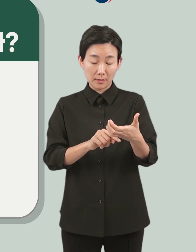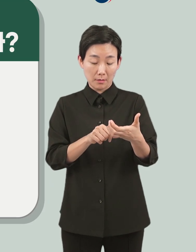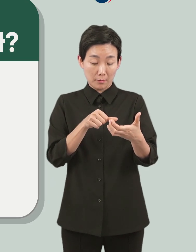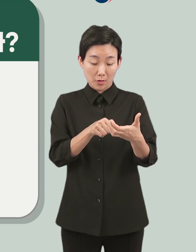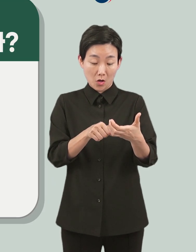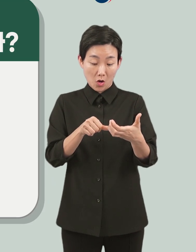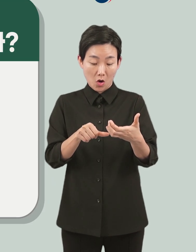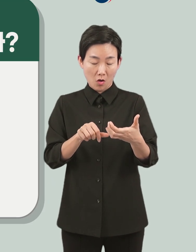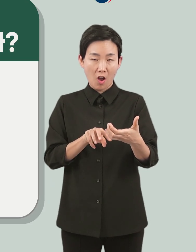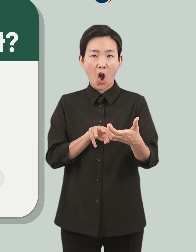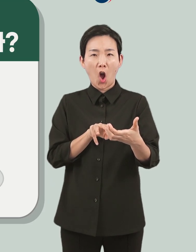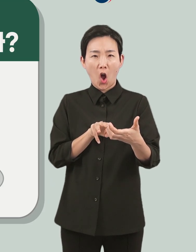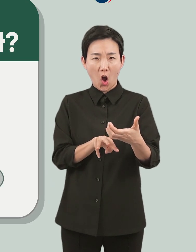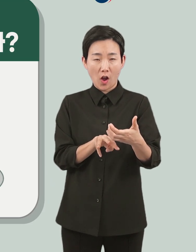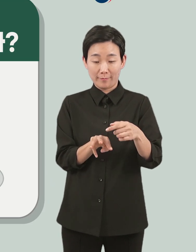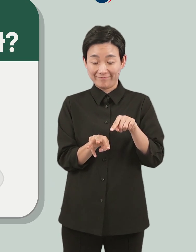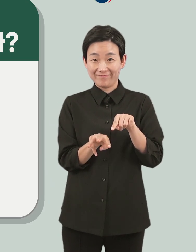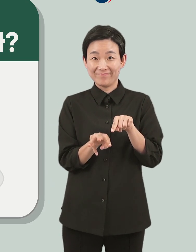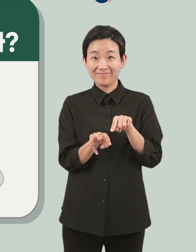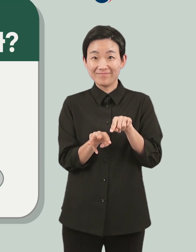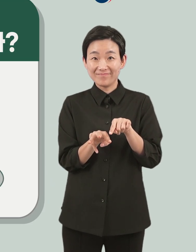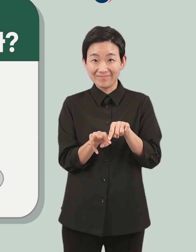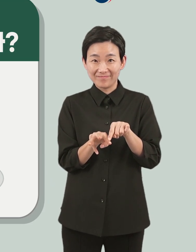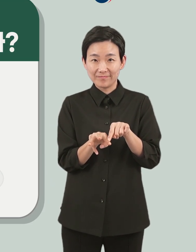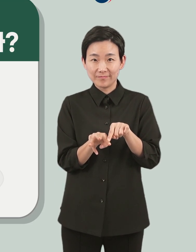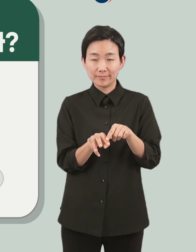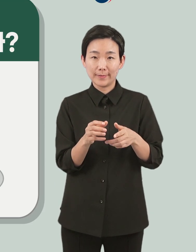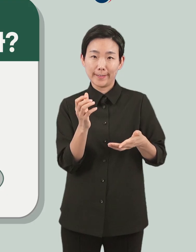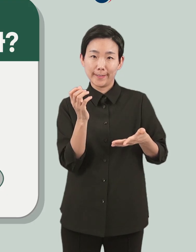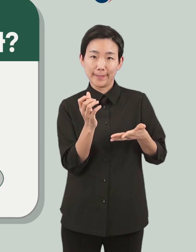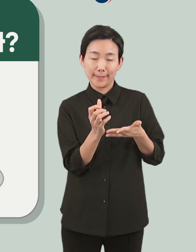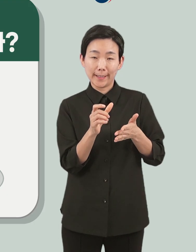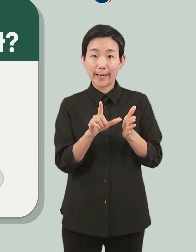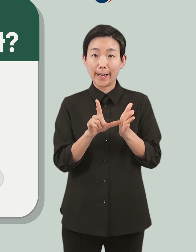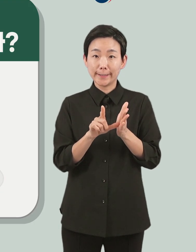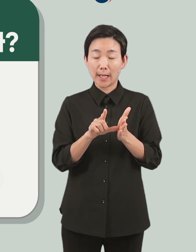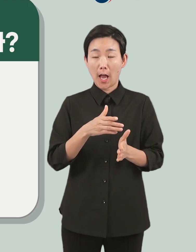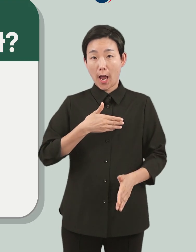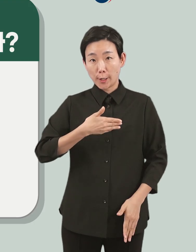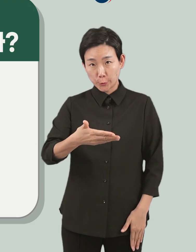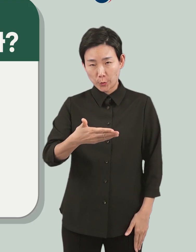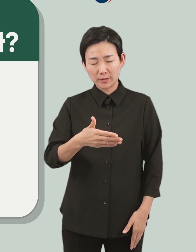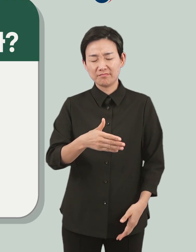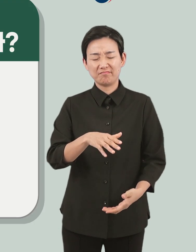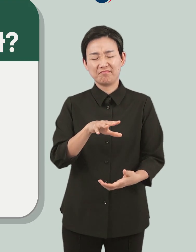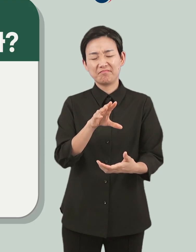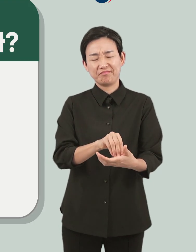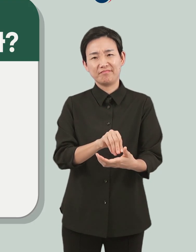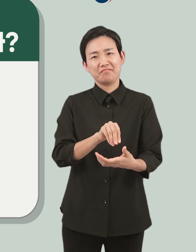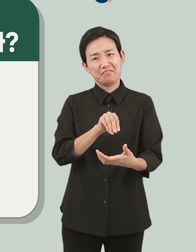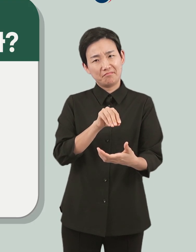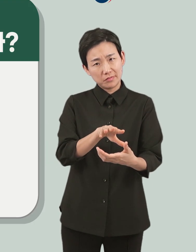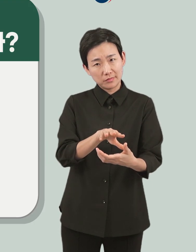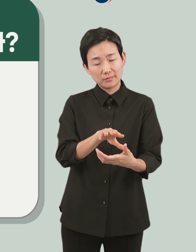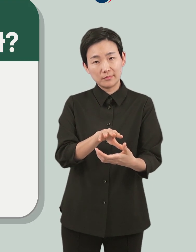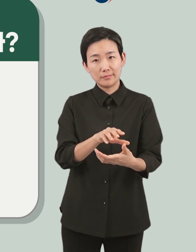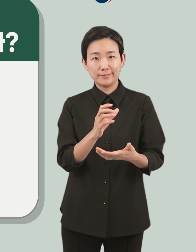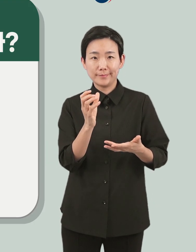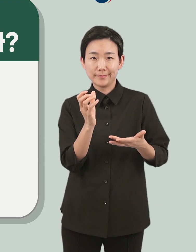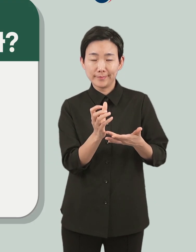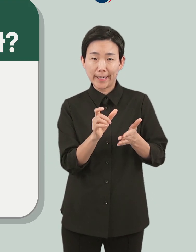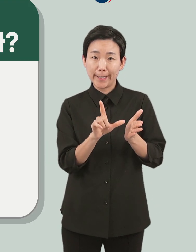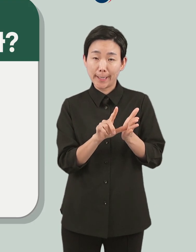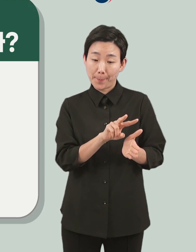디스플레이 아래에는 3개의 버튼이 가로로 배치되어 있습니다. 왼쪽 버튼은 알람을 켜거나 끌 때, 알람